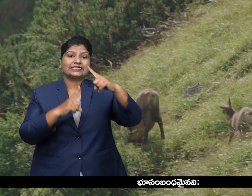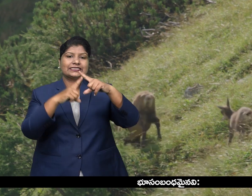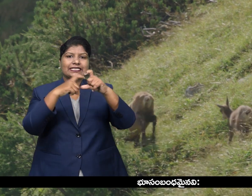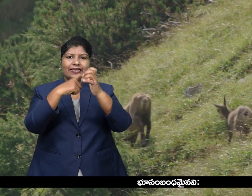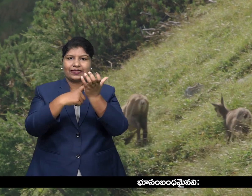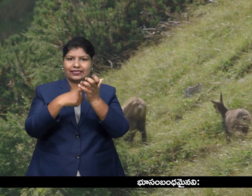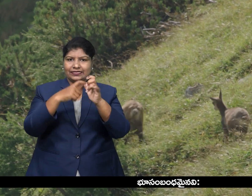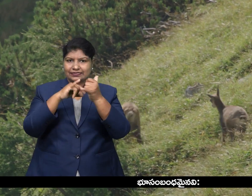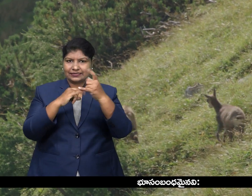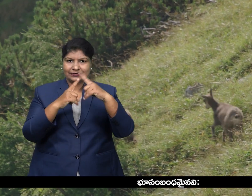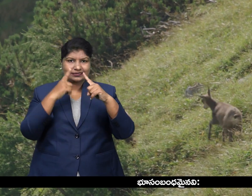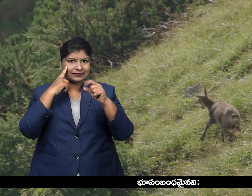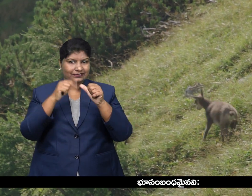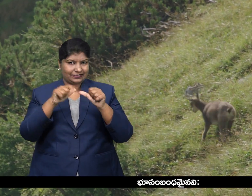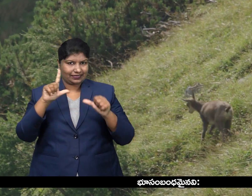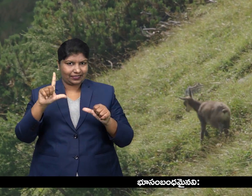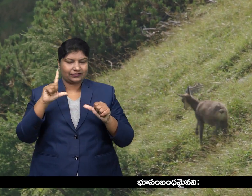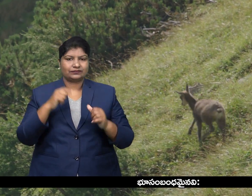భూసంబంధమైనవి,